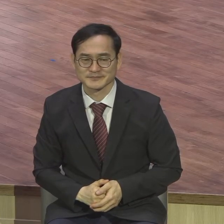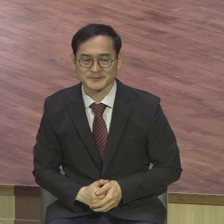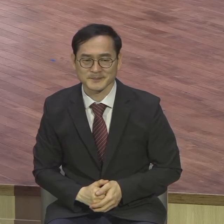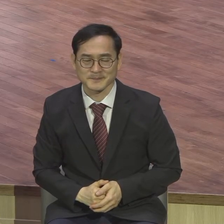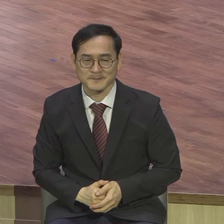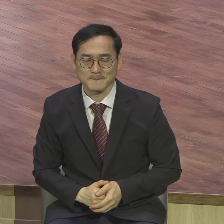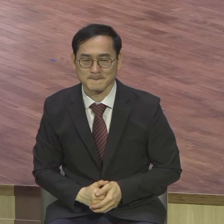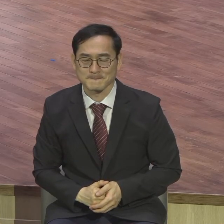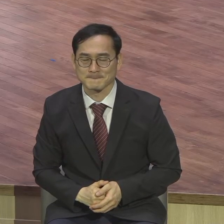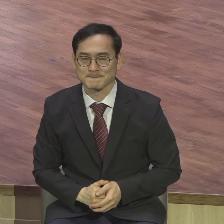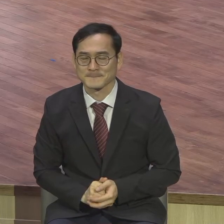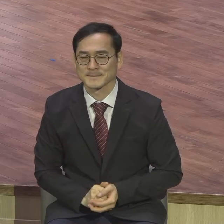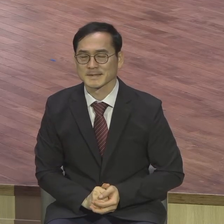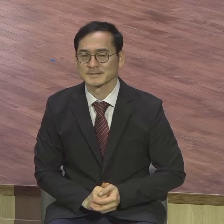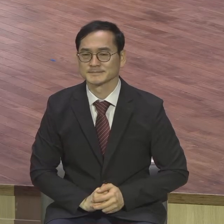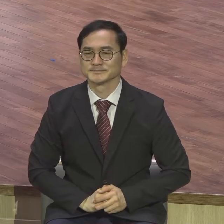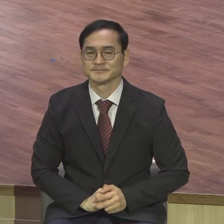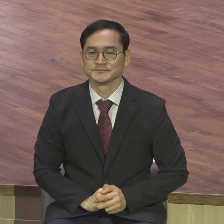그거 알아야 돼요.